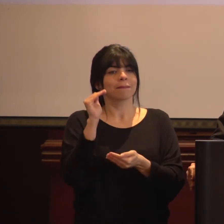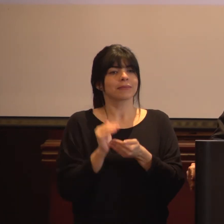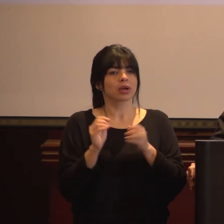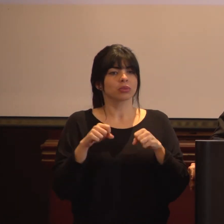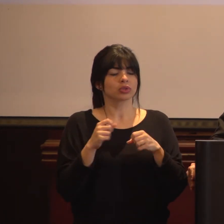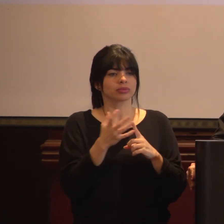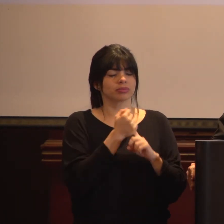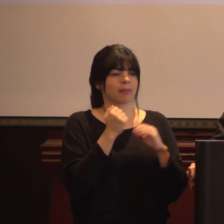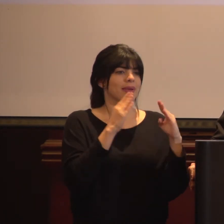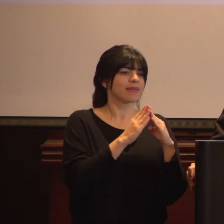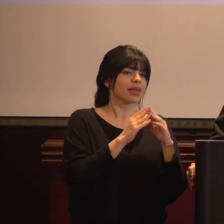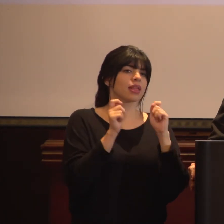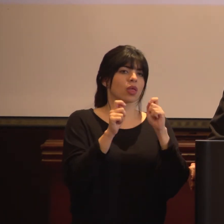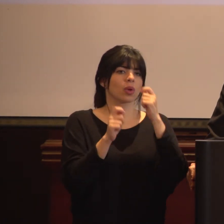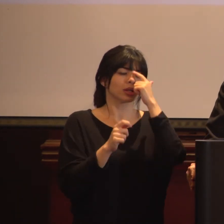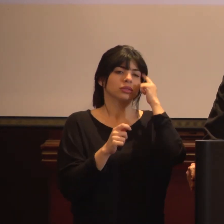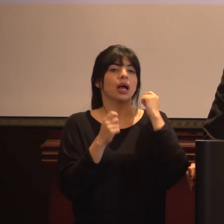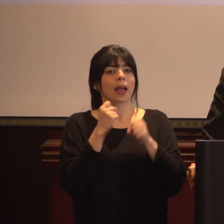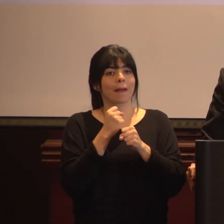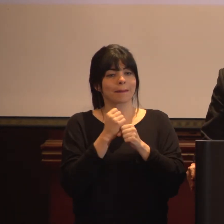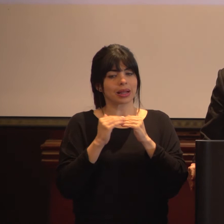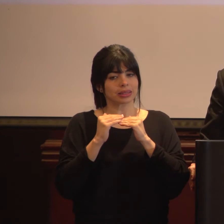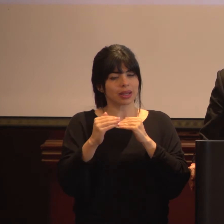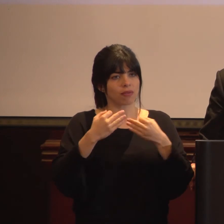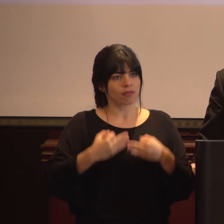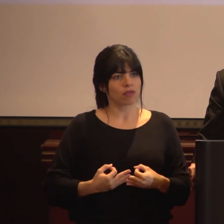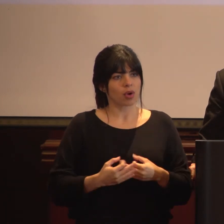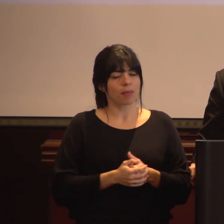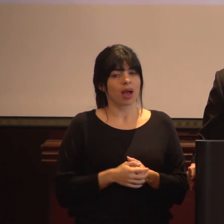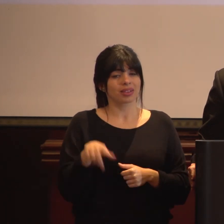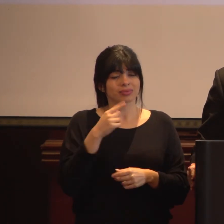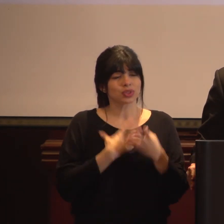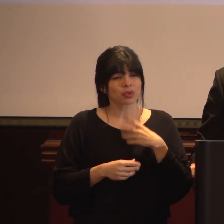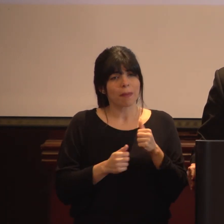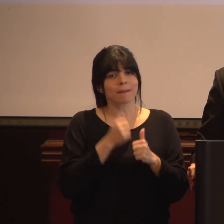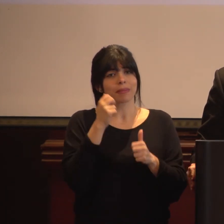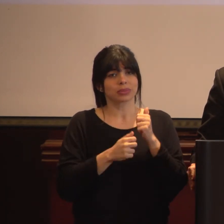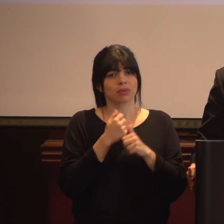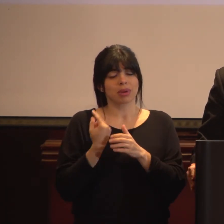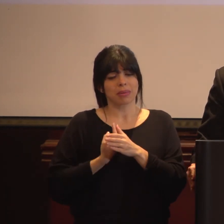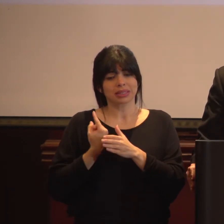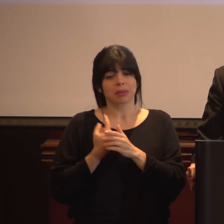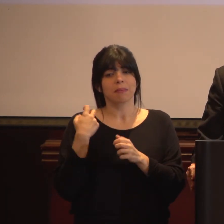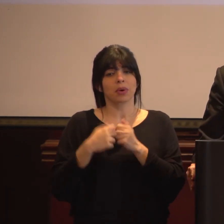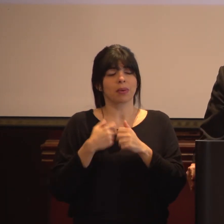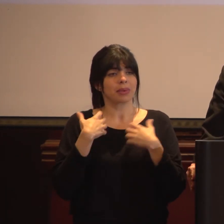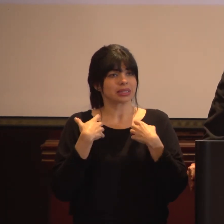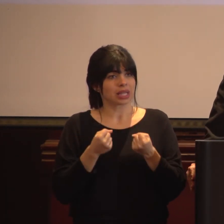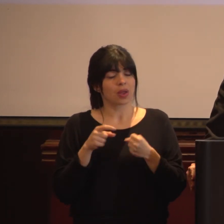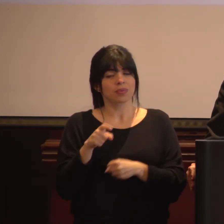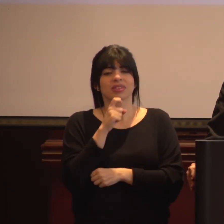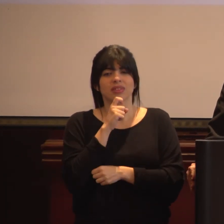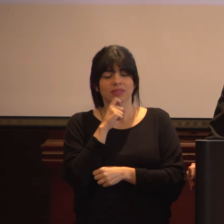vivienda a educación a empleos estables y formales sufren mayores problemas de hacinamiento y de salud tienen